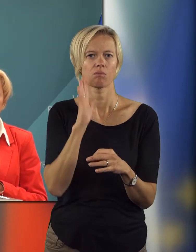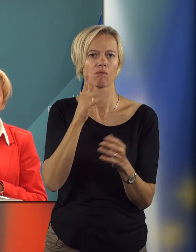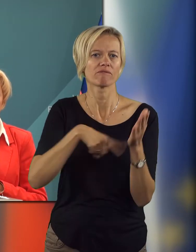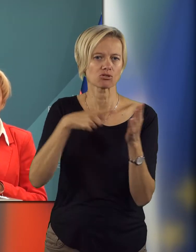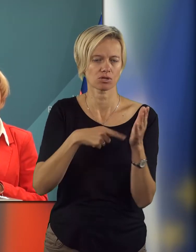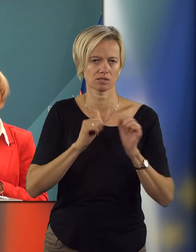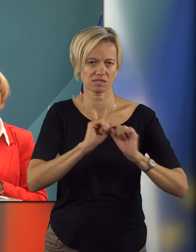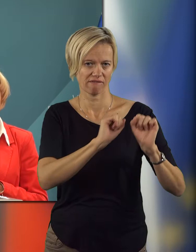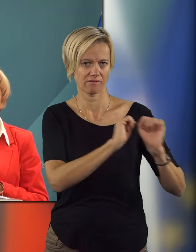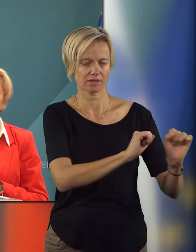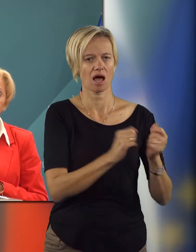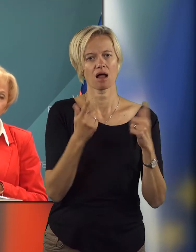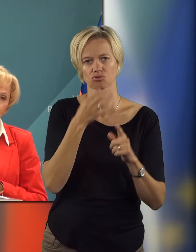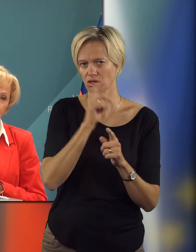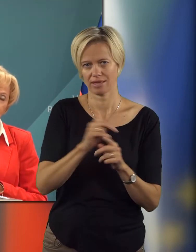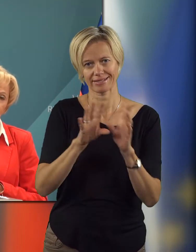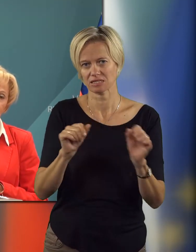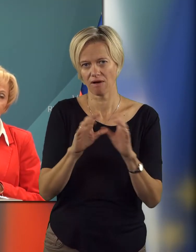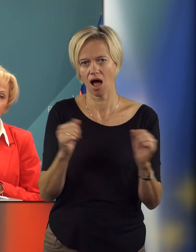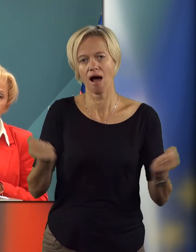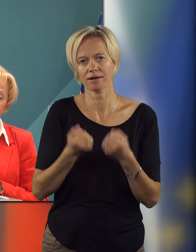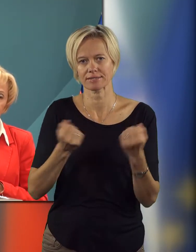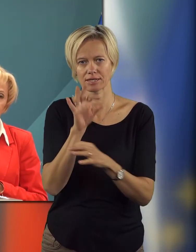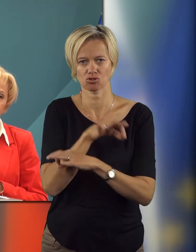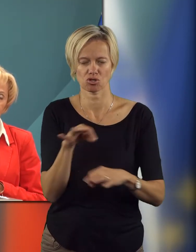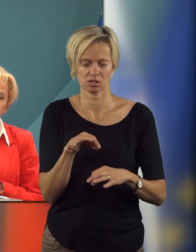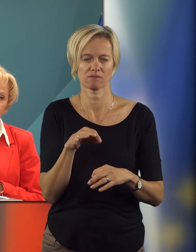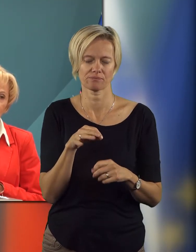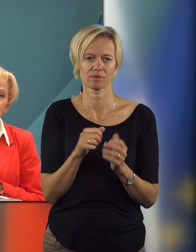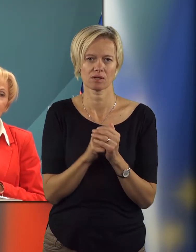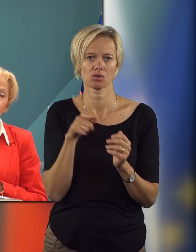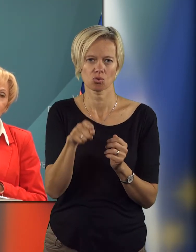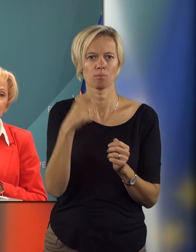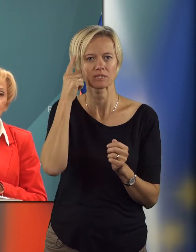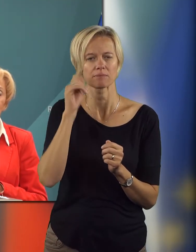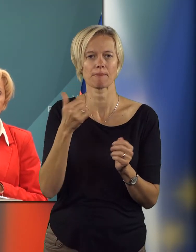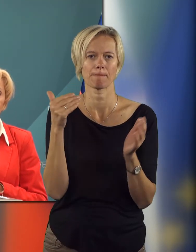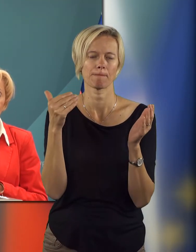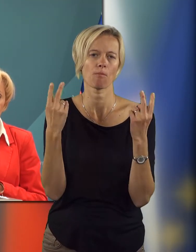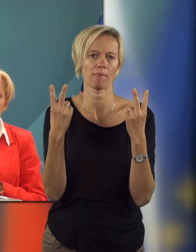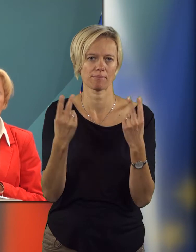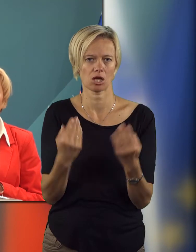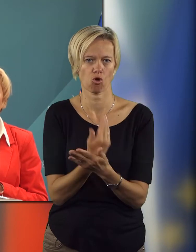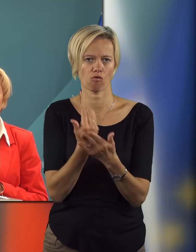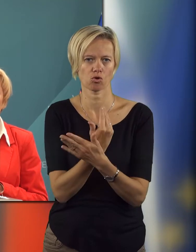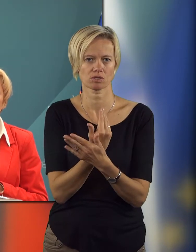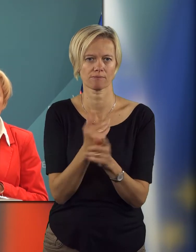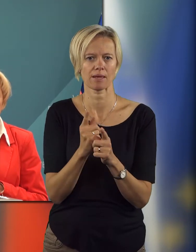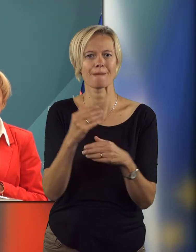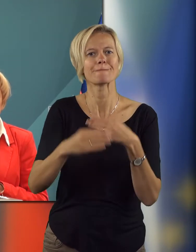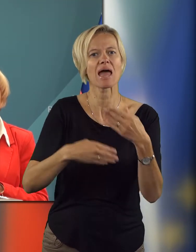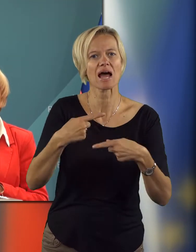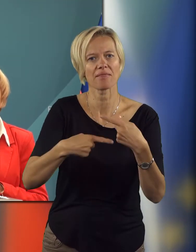bo večkrat zavrjen ali pa če se ne izvaja akcijskega načrta. To mislim, da je pomembna novost